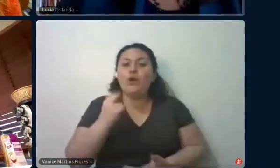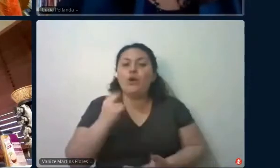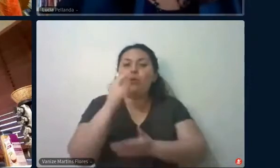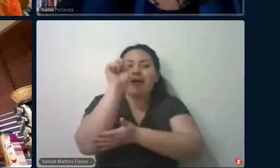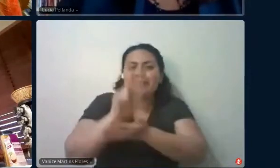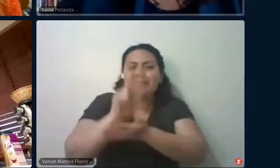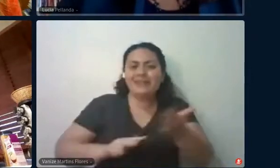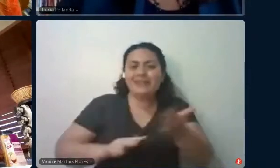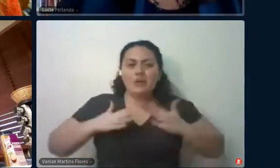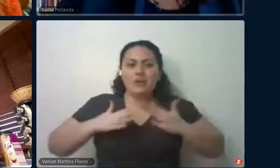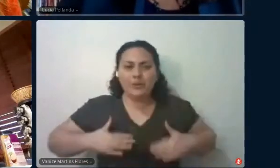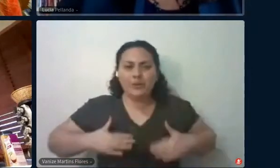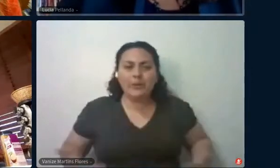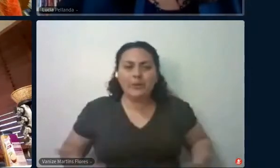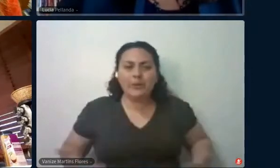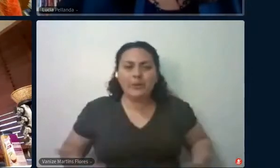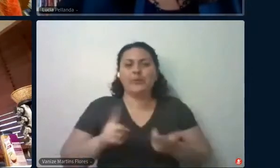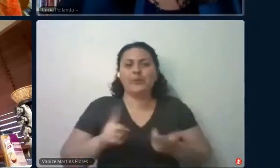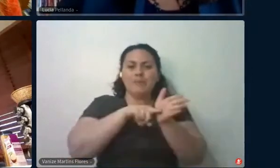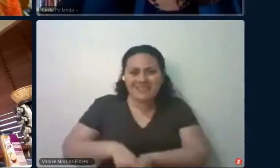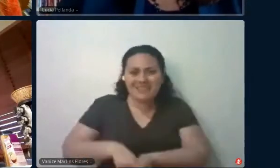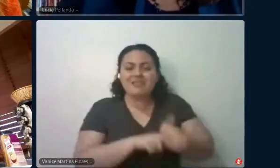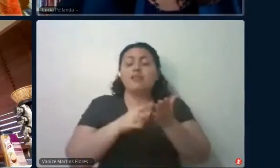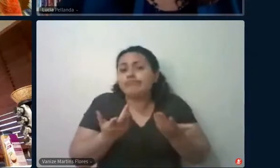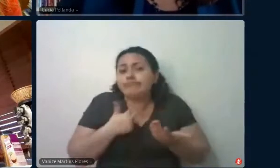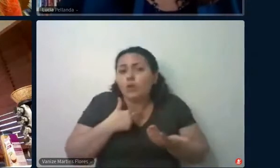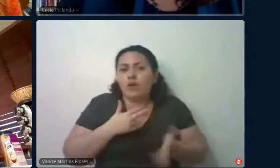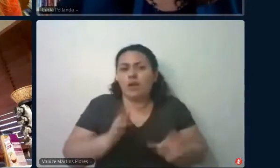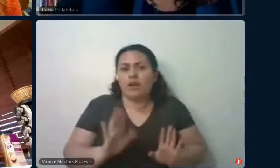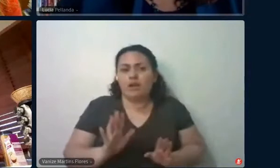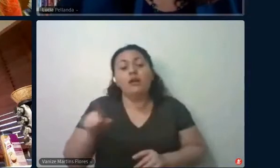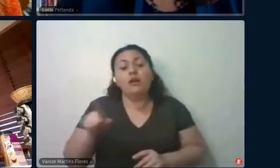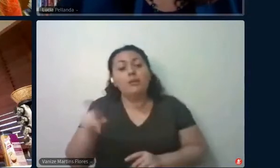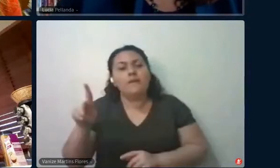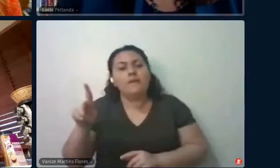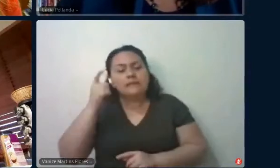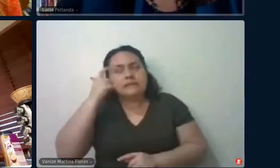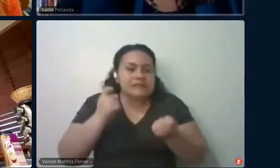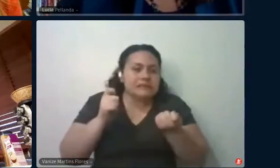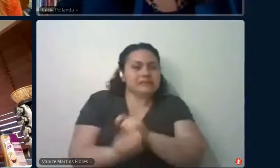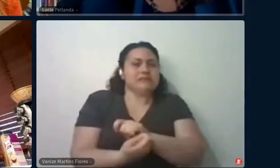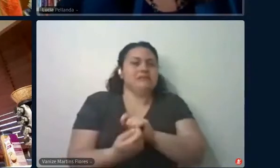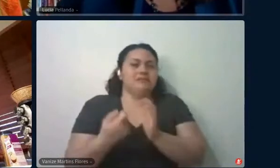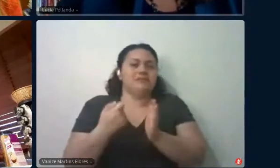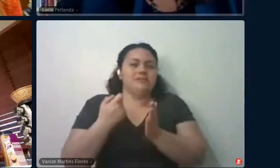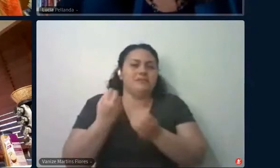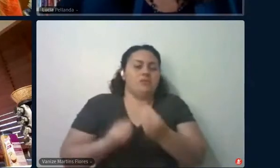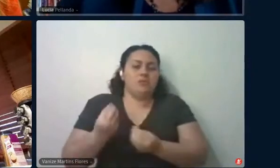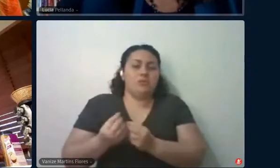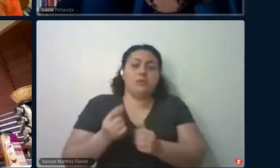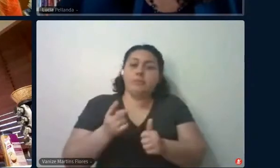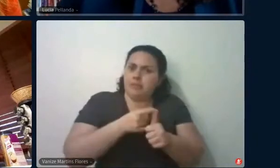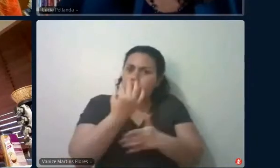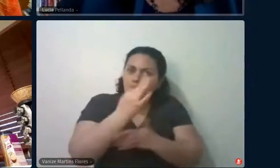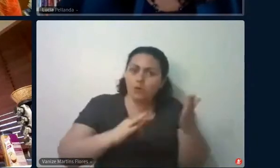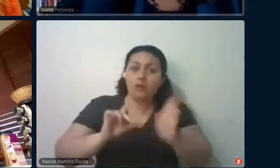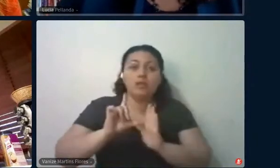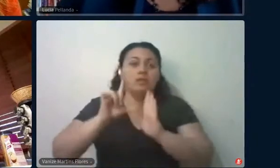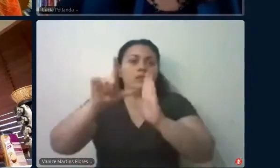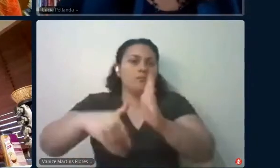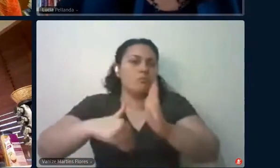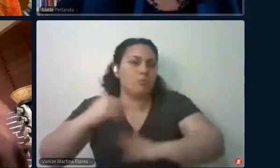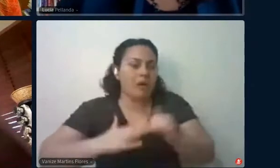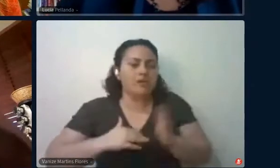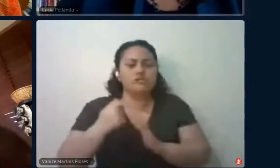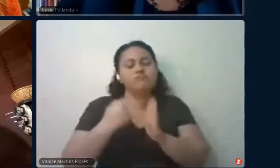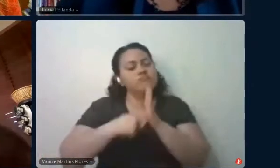algumas coisas que os professores estão planejando para pensar como vai ser a primeira parte teórica, depois a parte prática, então tem muitas soluções que às vezes